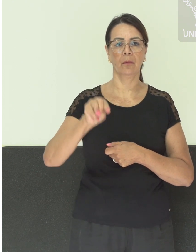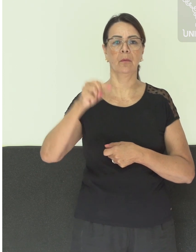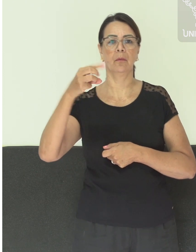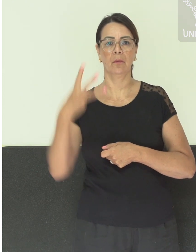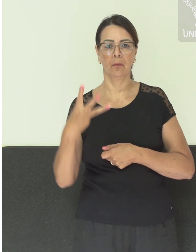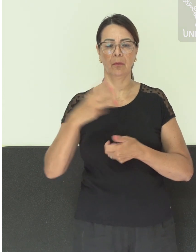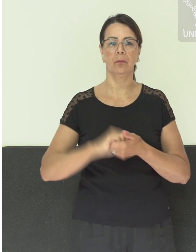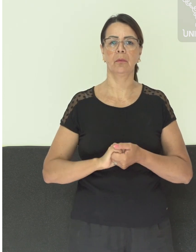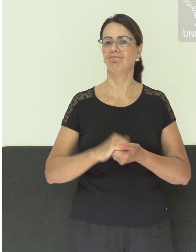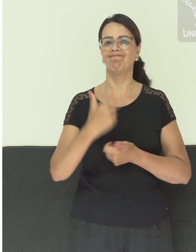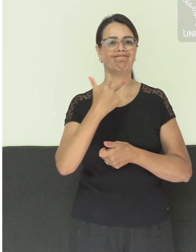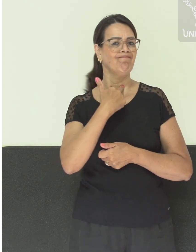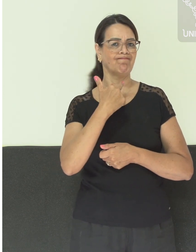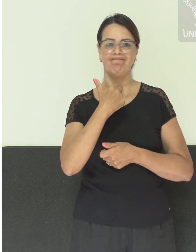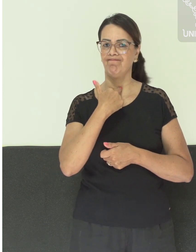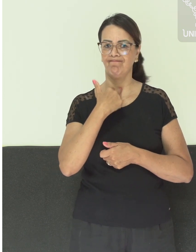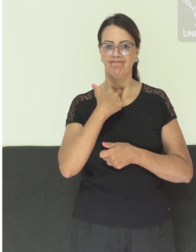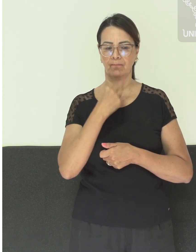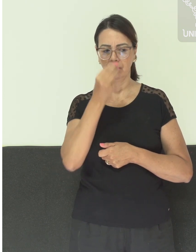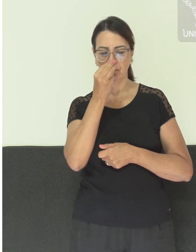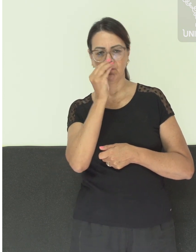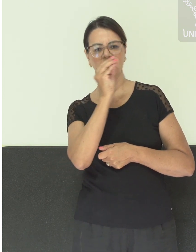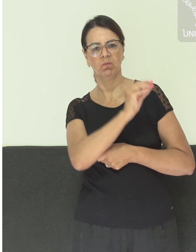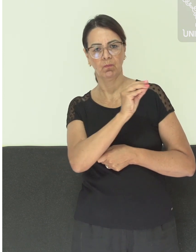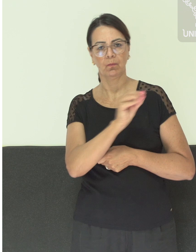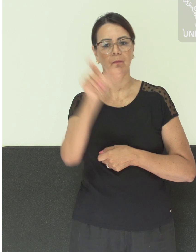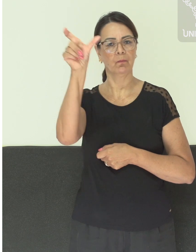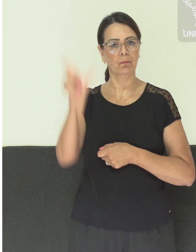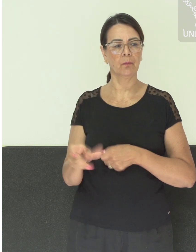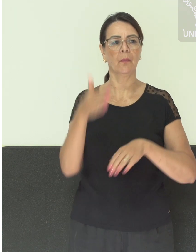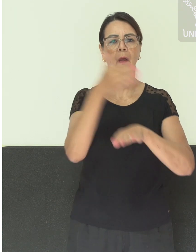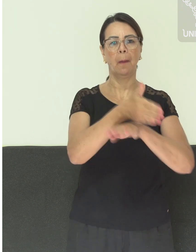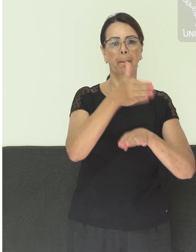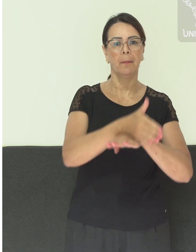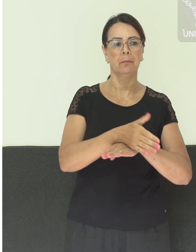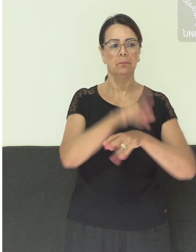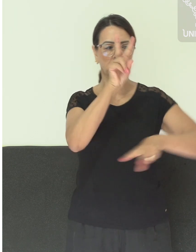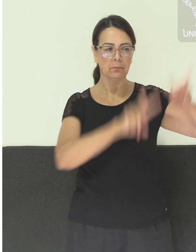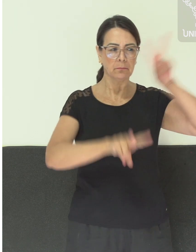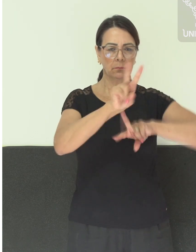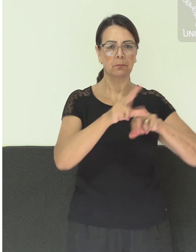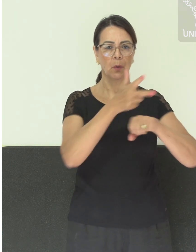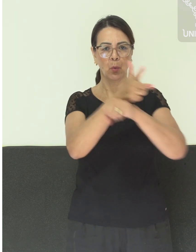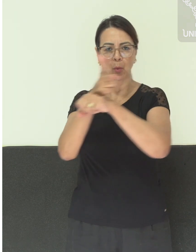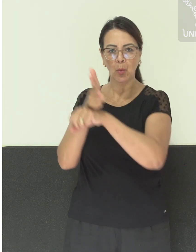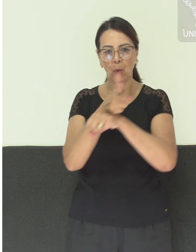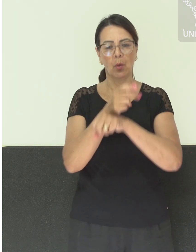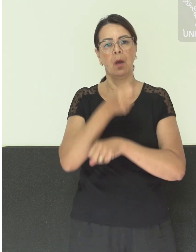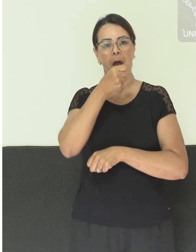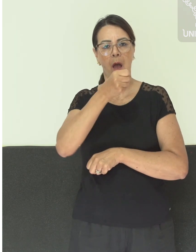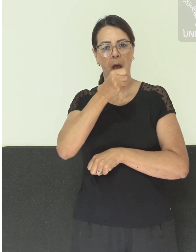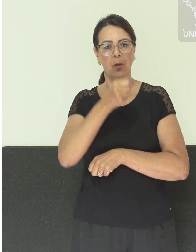7.3.10.13. Não será admitida a recusa do candidato em participar da aferição, gravação e áudio e